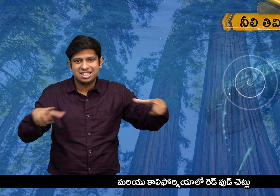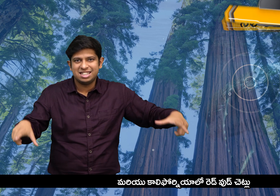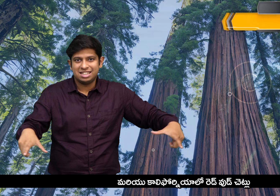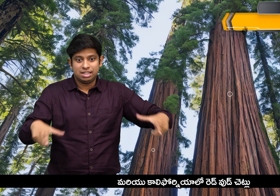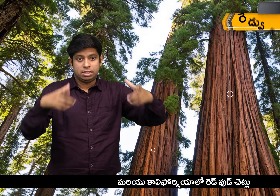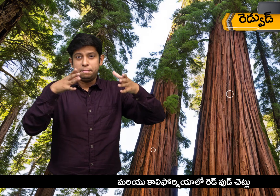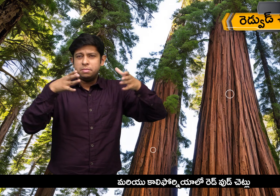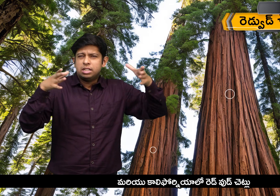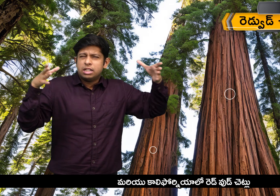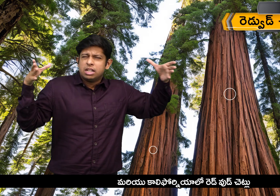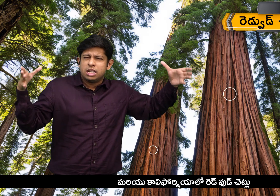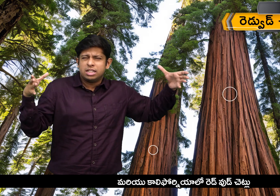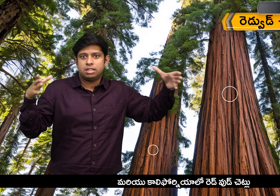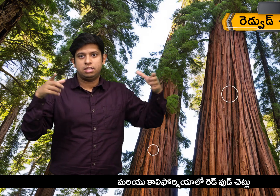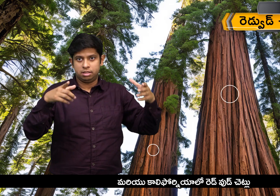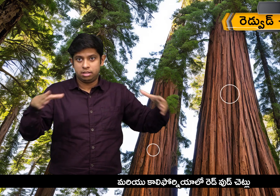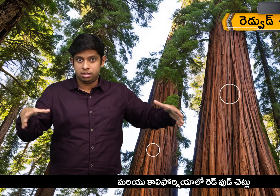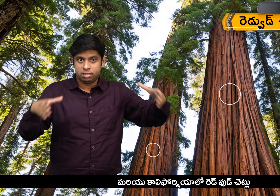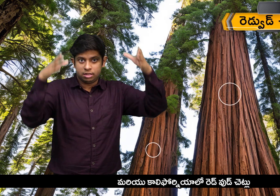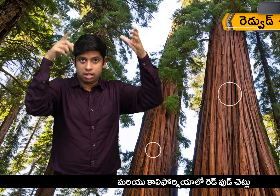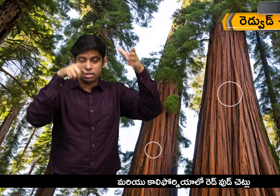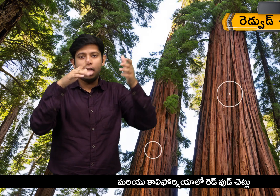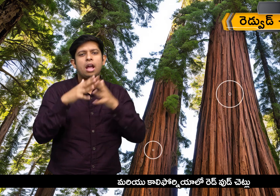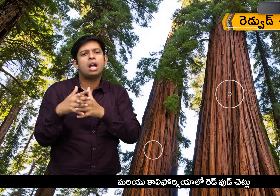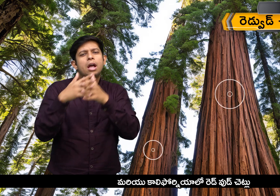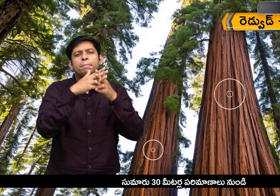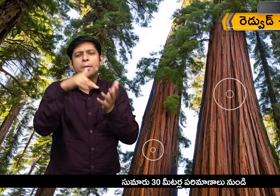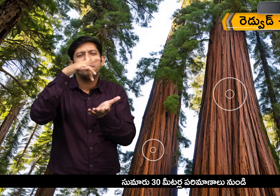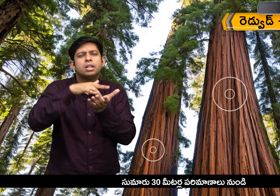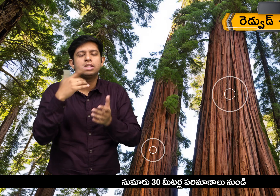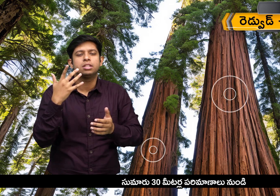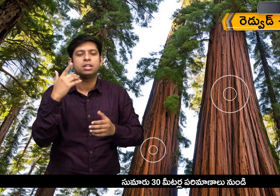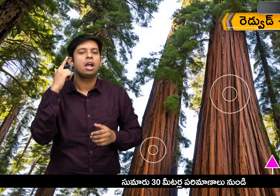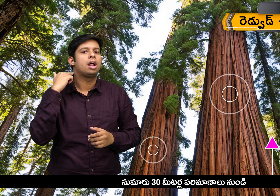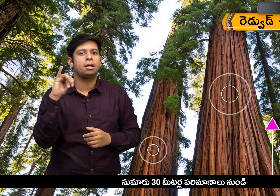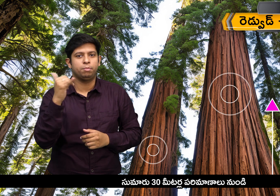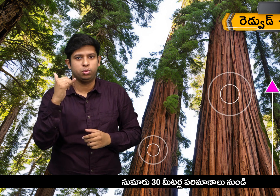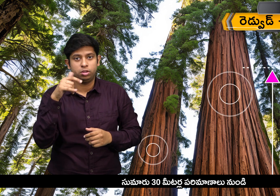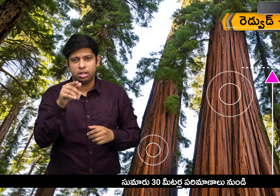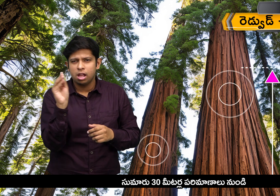మరియు కాలిఫోర్నియాలో రెడ్వుడ్ చెట్లు సుమారు 30 మీటర్ల పరిమాణం